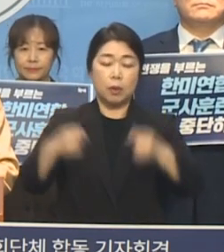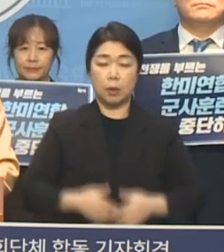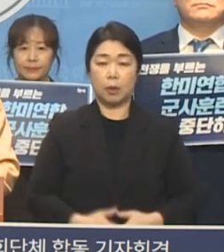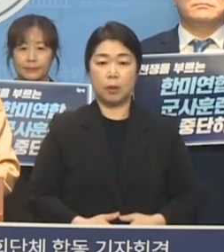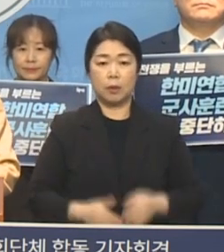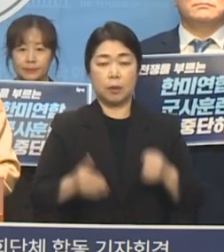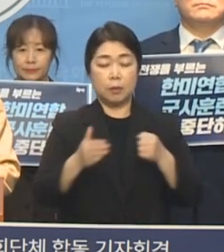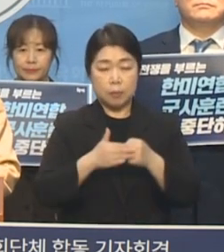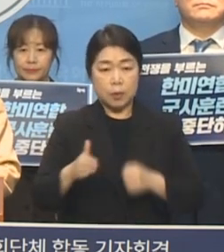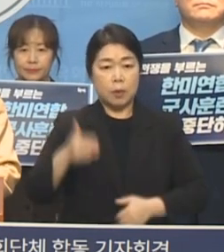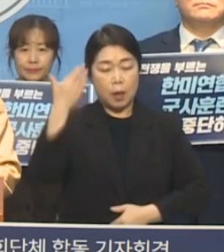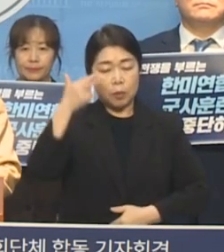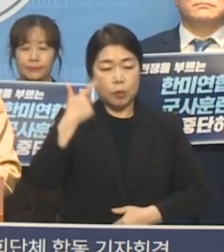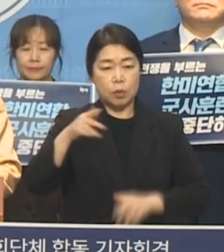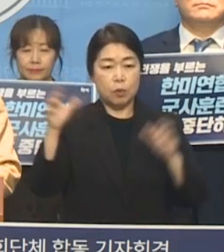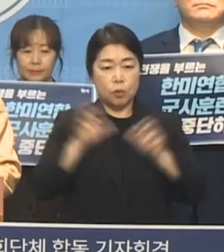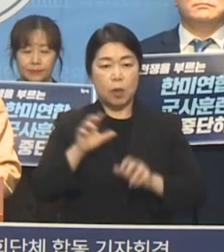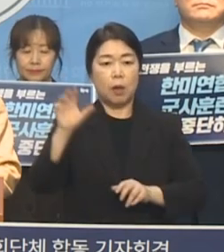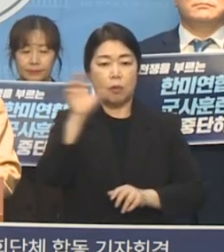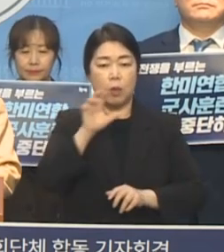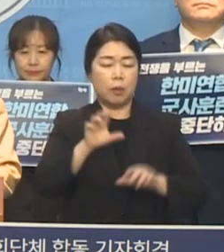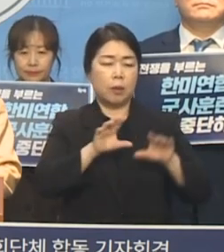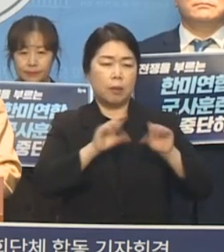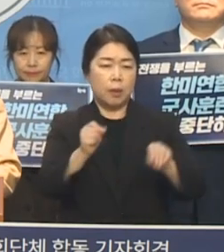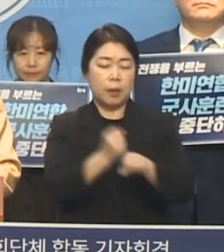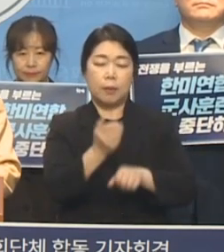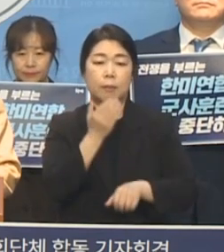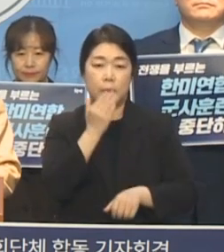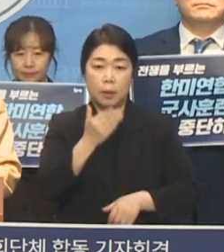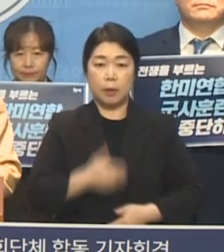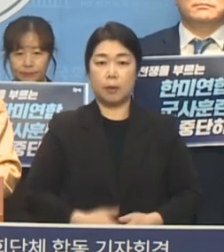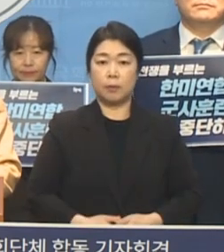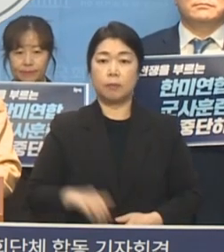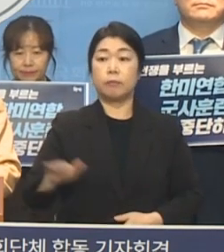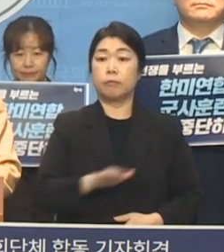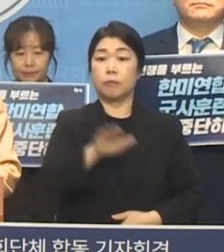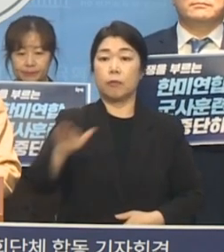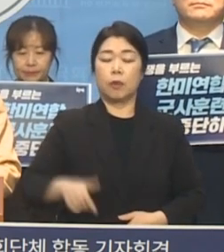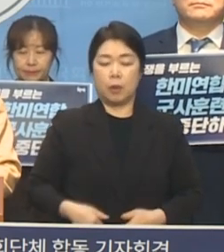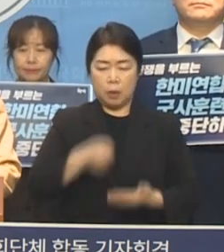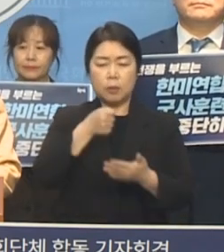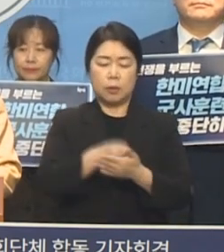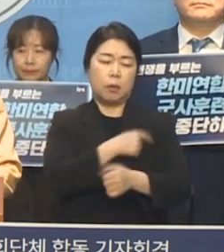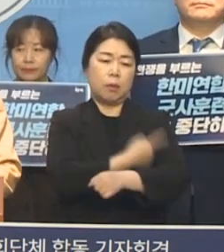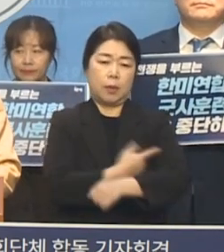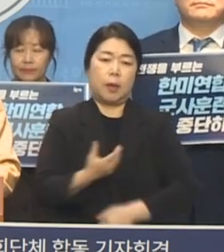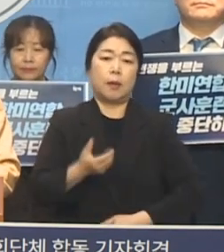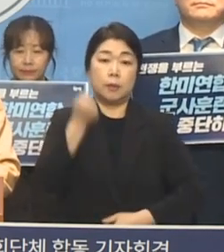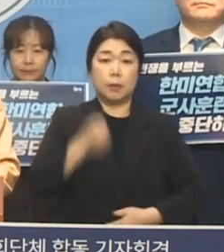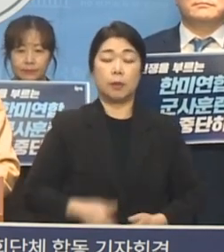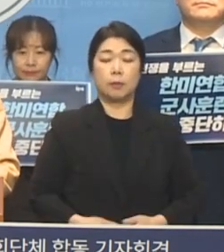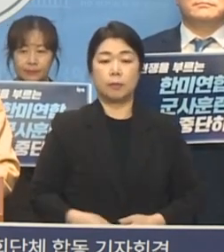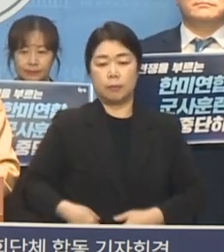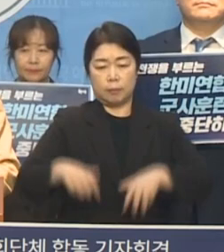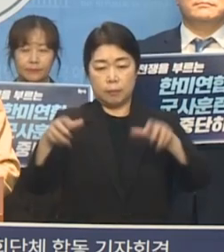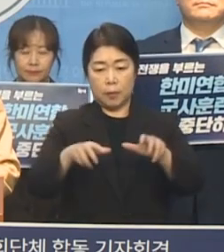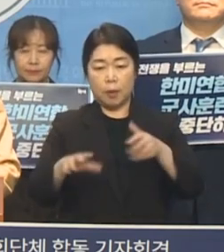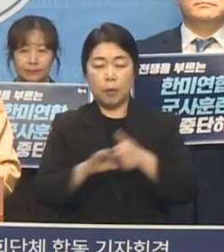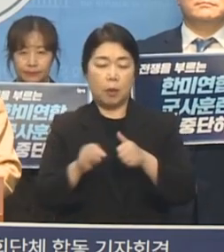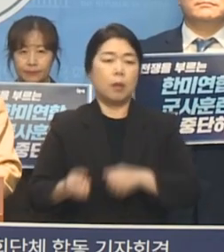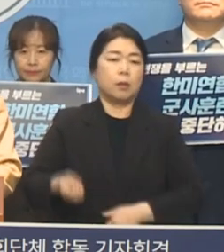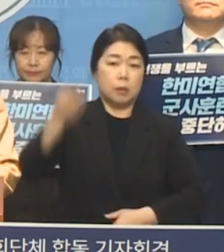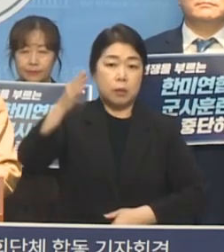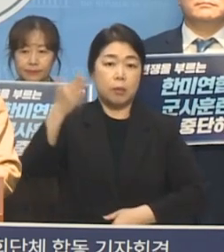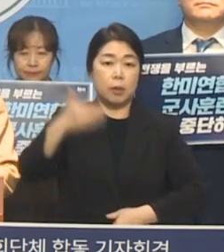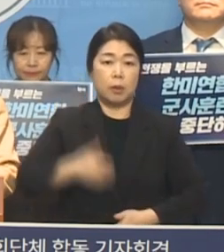막아낼 길이 열릴 것입니다. 물러서지 맙시다. 우리가 결정할 수 있습니다. 단결하면 승리합니다.